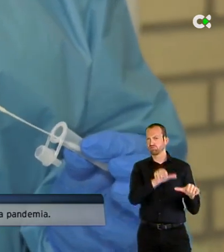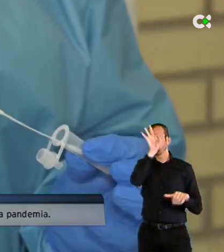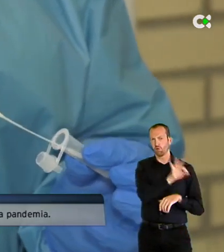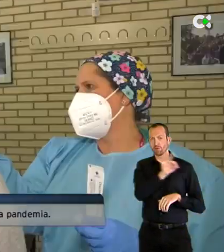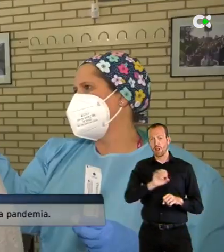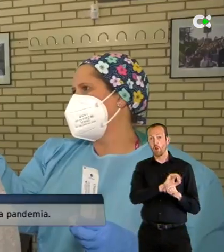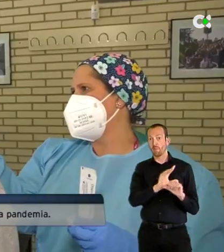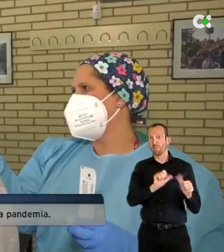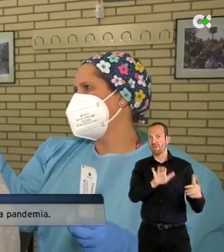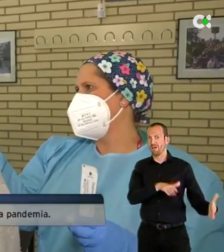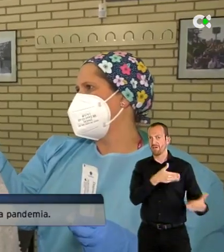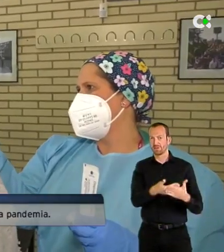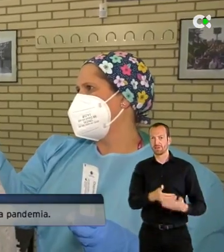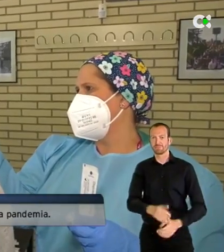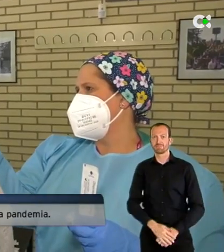desde que empezó la pandemia.